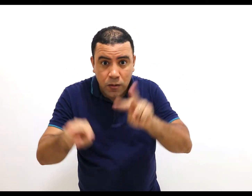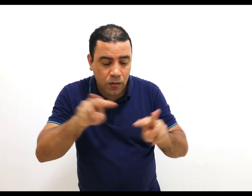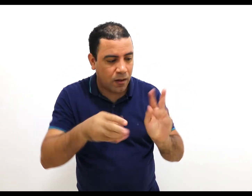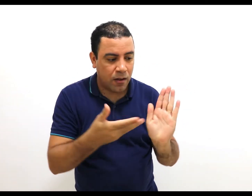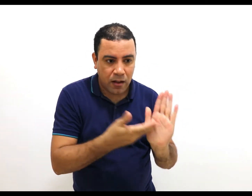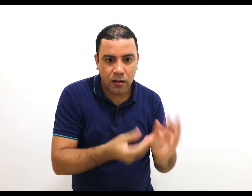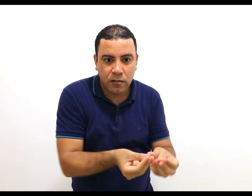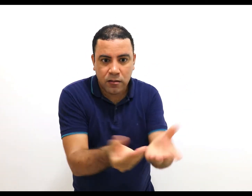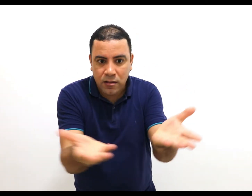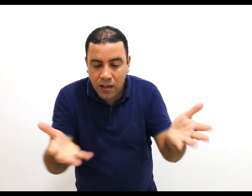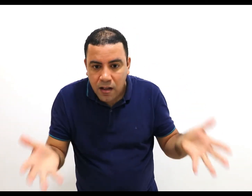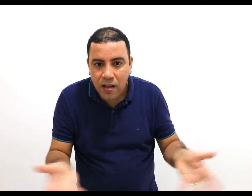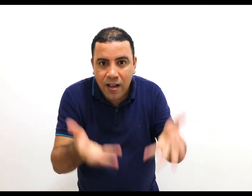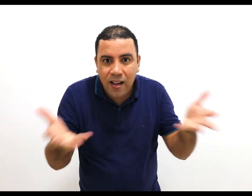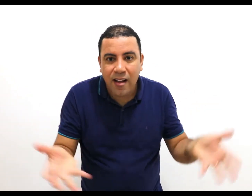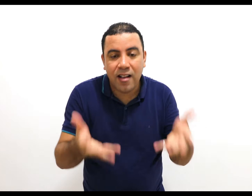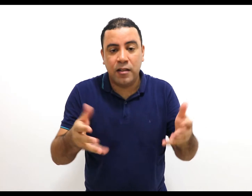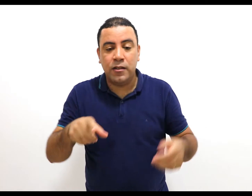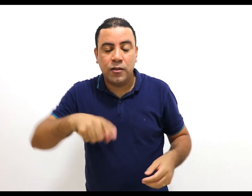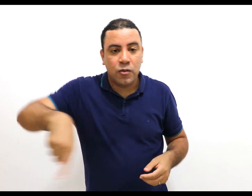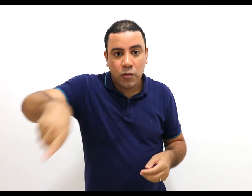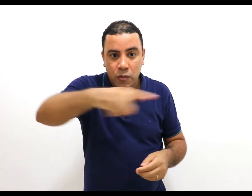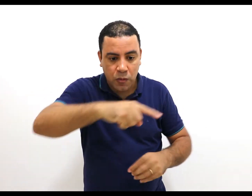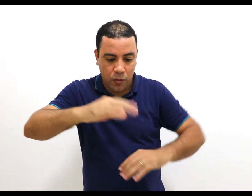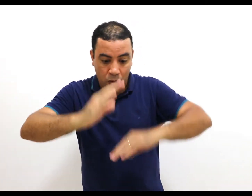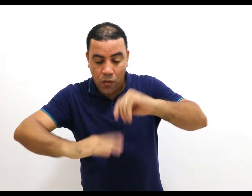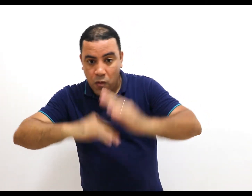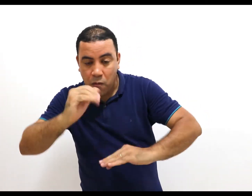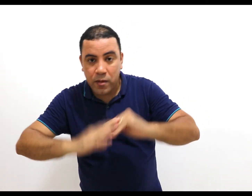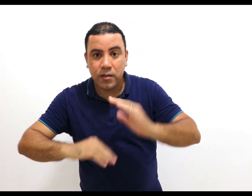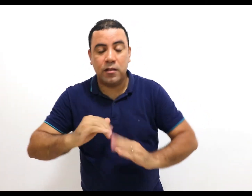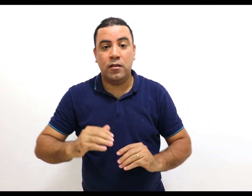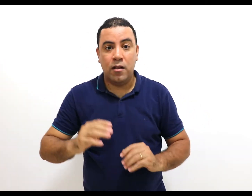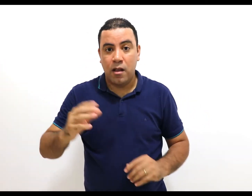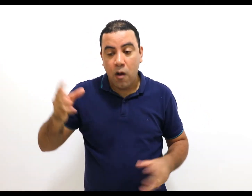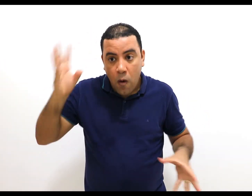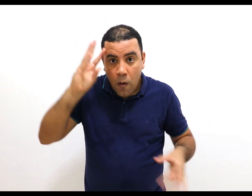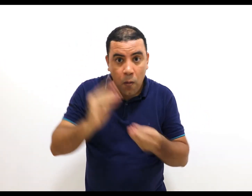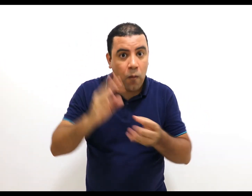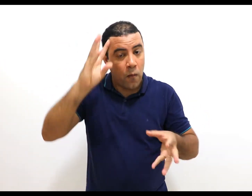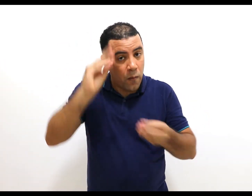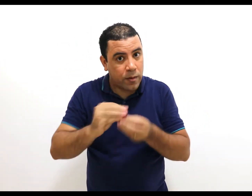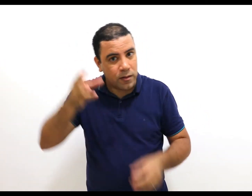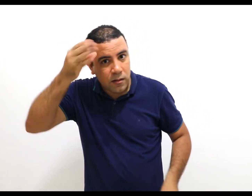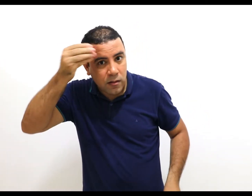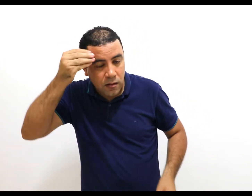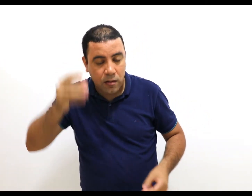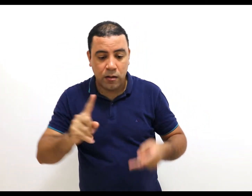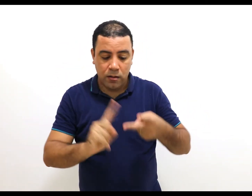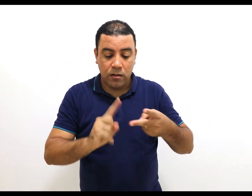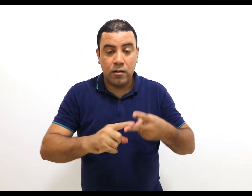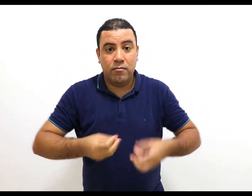insumo visual, pode ser mais um fator a contribuir para estimular as competências